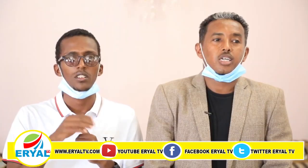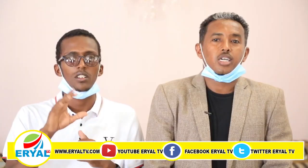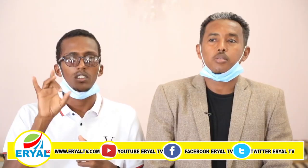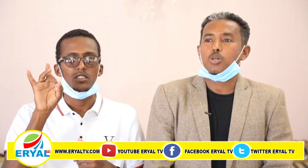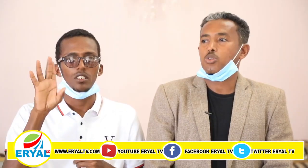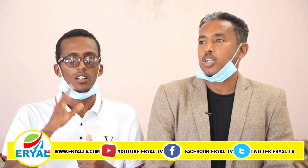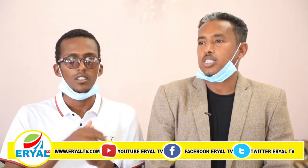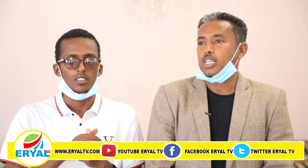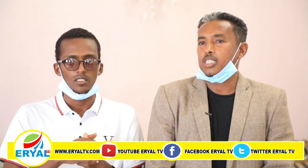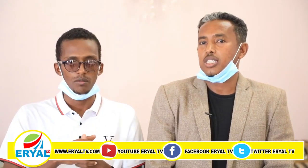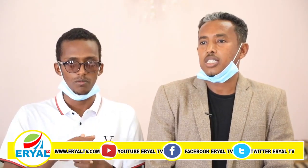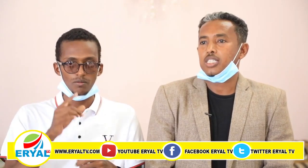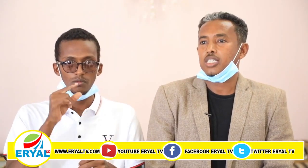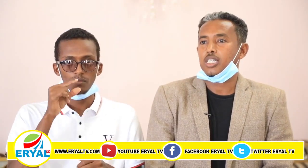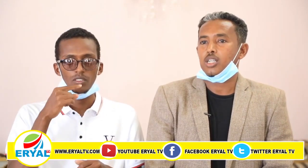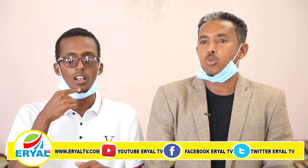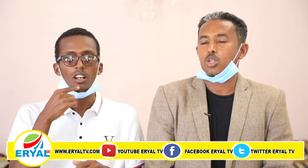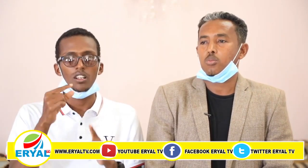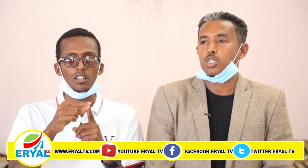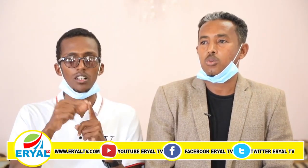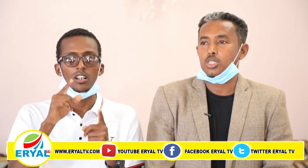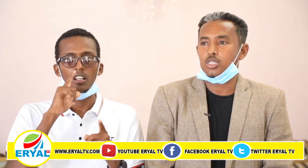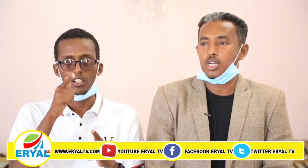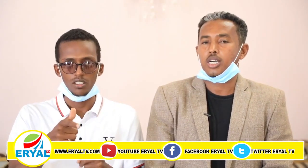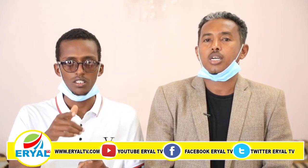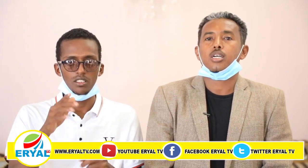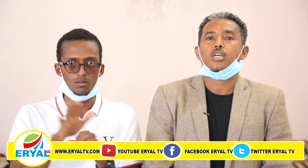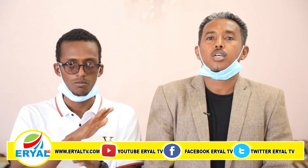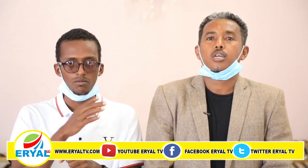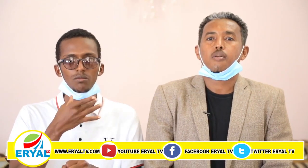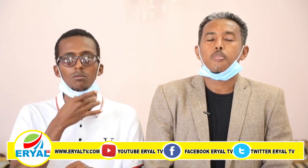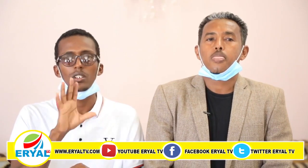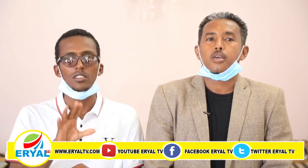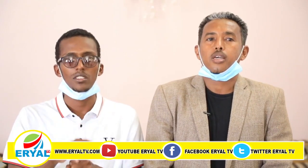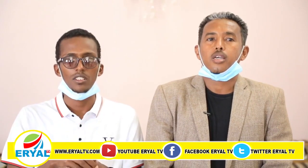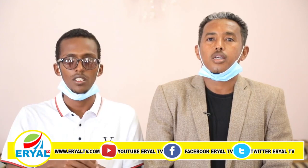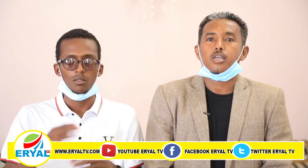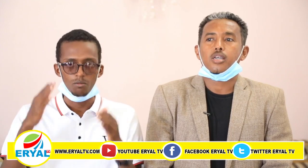dhegeysanayna. Aad baan ugu faraxsannahay inaan la kulanno madaxweynihii dalka.